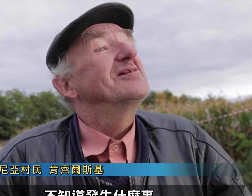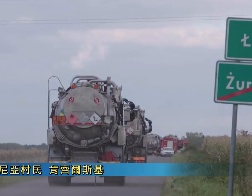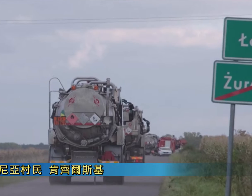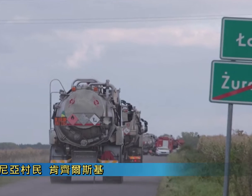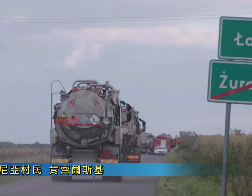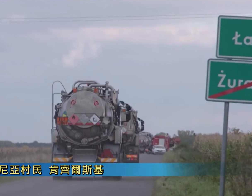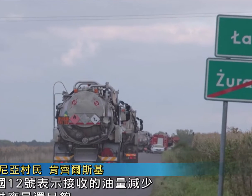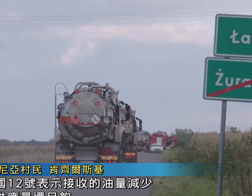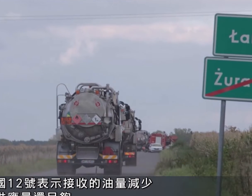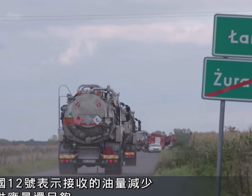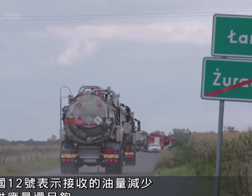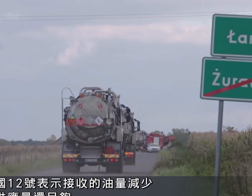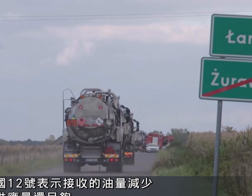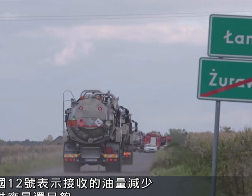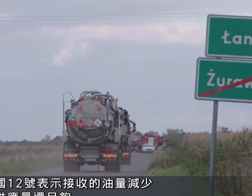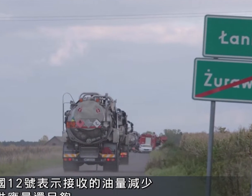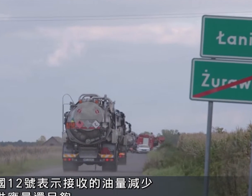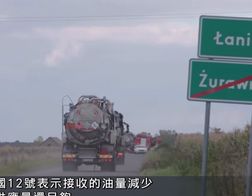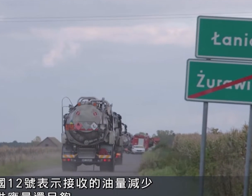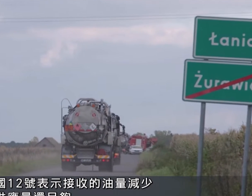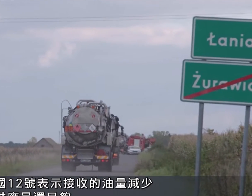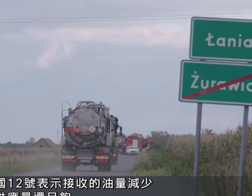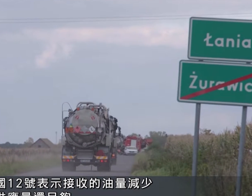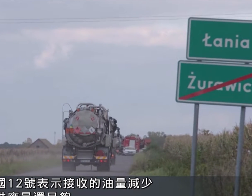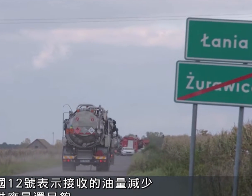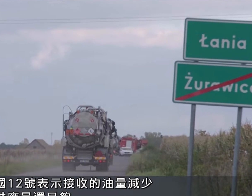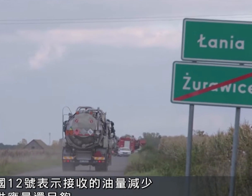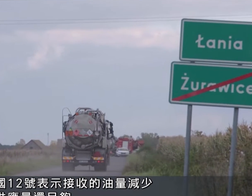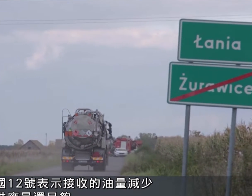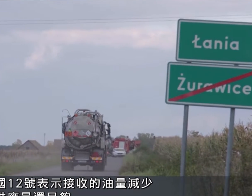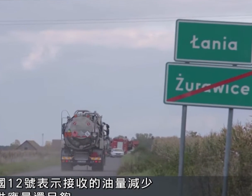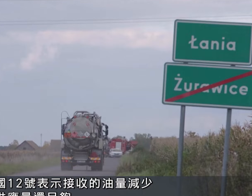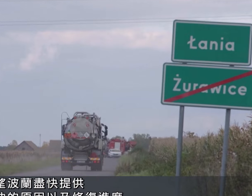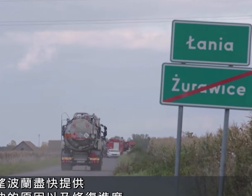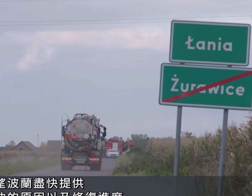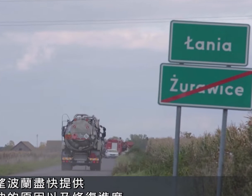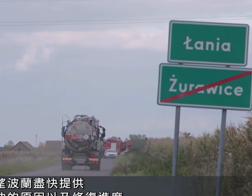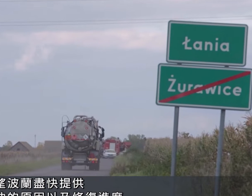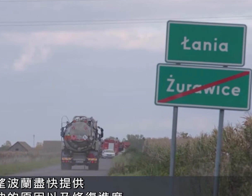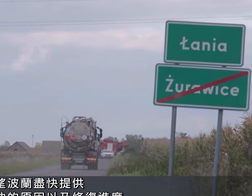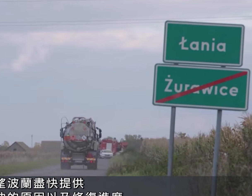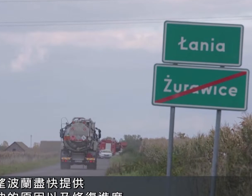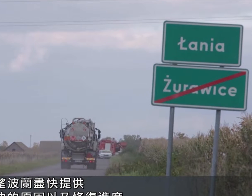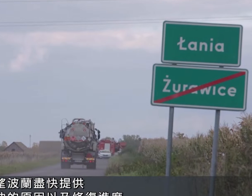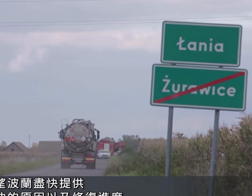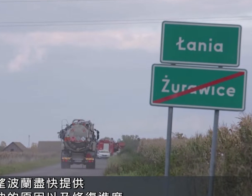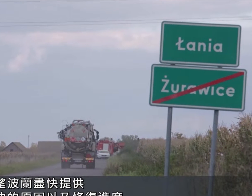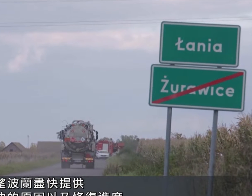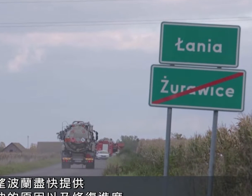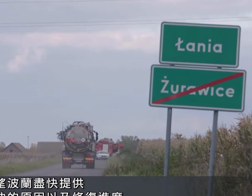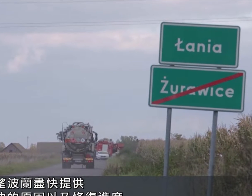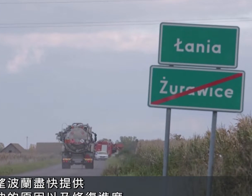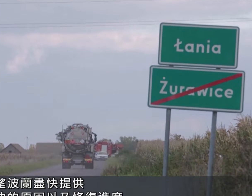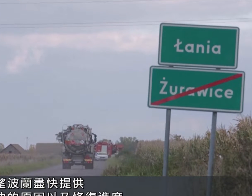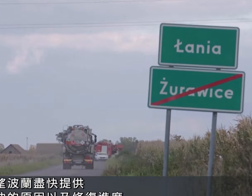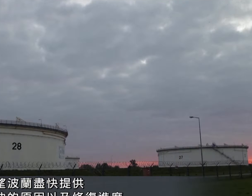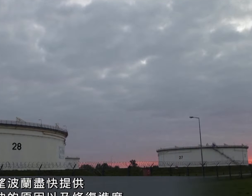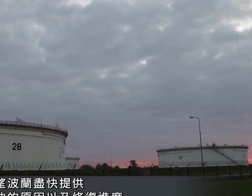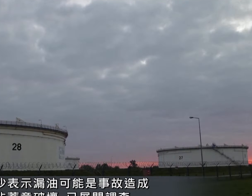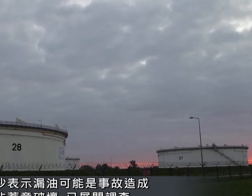德国12号表示接收的油量减少，但供应量还足够，希望波兰尽快提供漏油的原因以及修复进度。华沙表示，